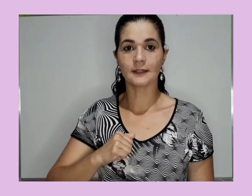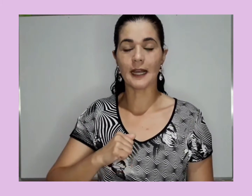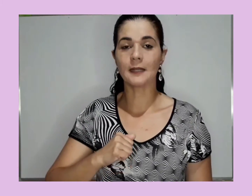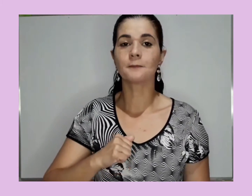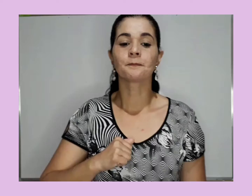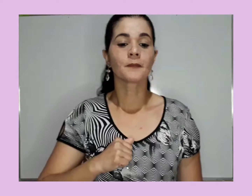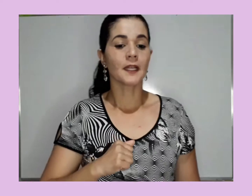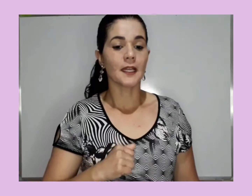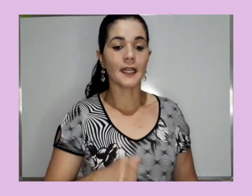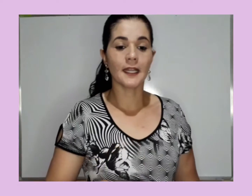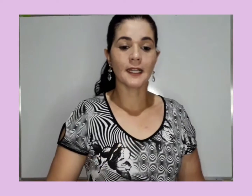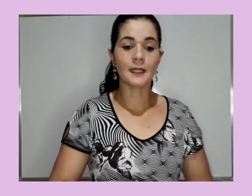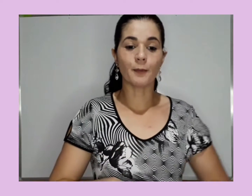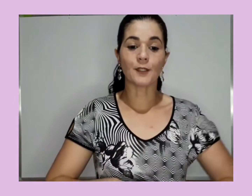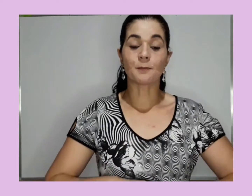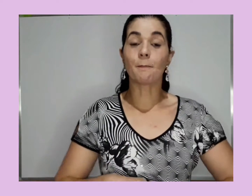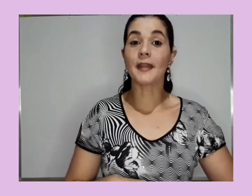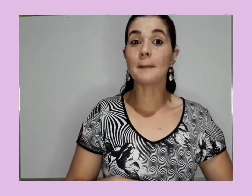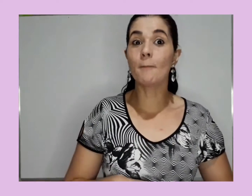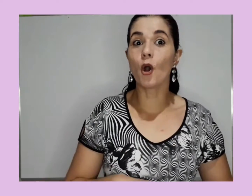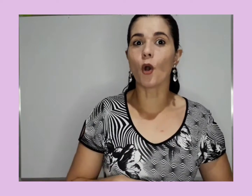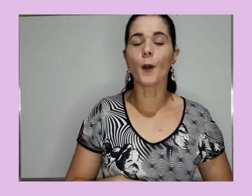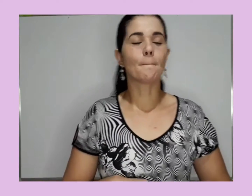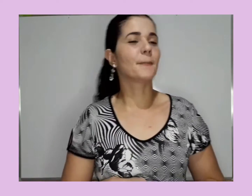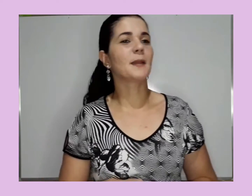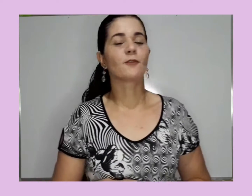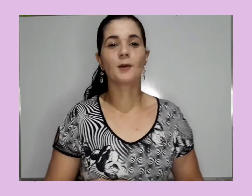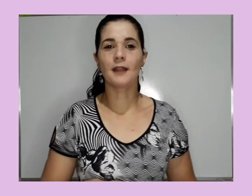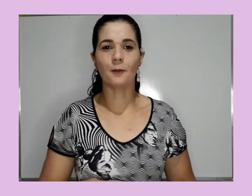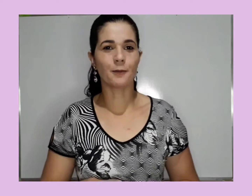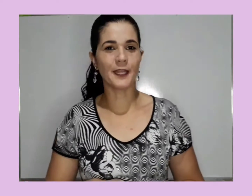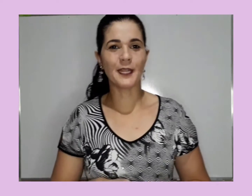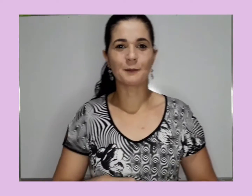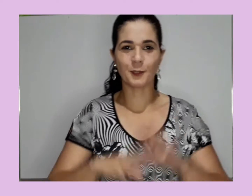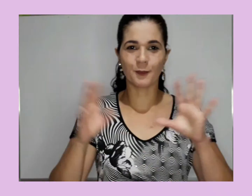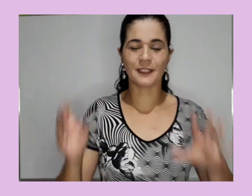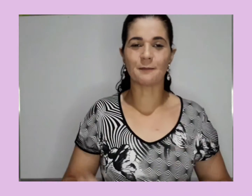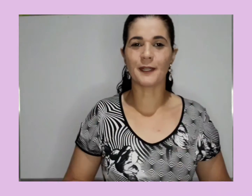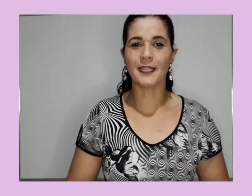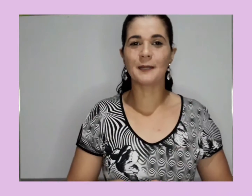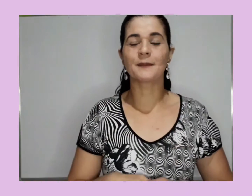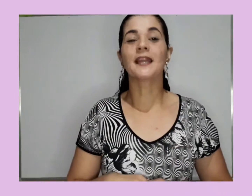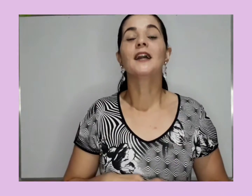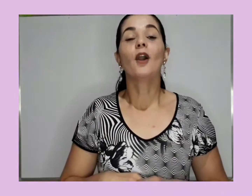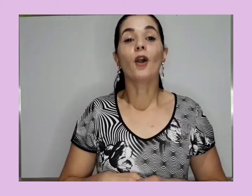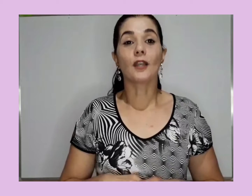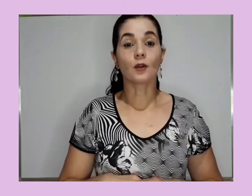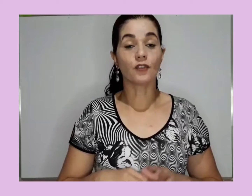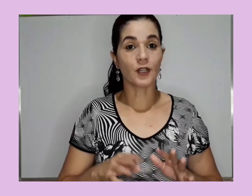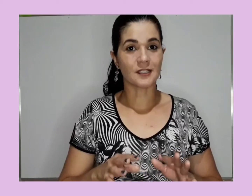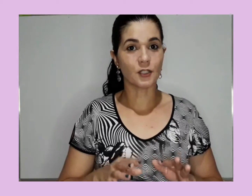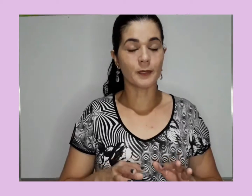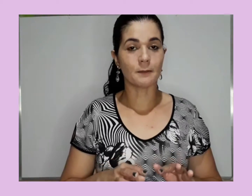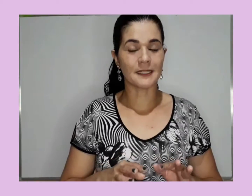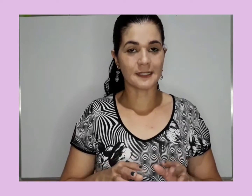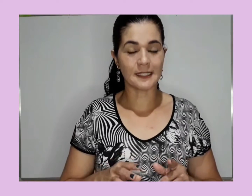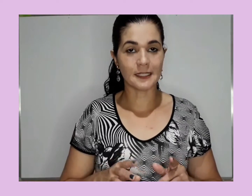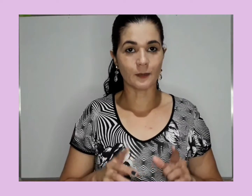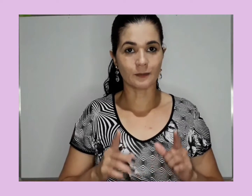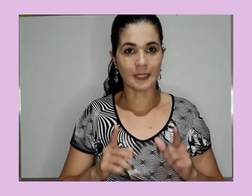Tá? E depois, primo. Primo, vamos lá, o primo, todo mundo tem primo, né? Olha, configuração de primo, presta atenção, tá?